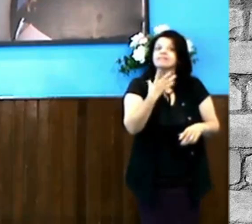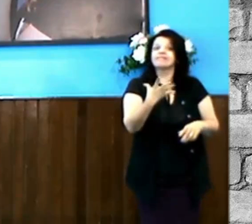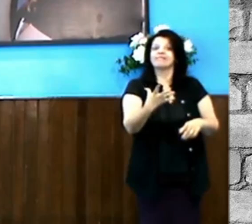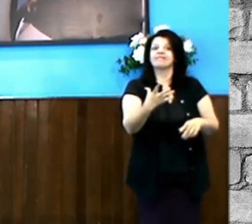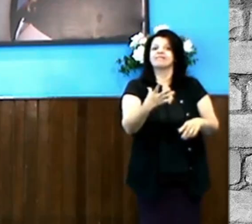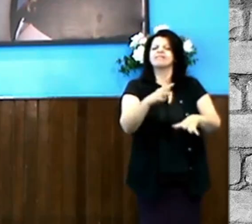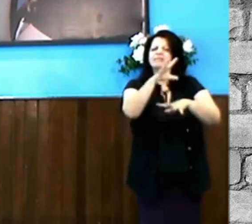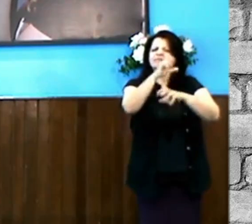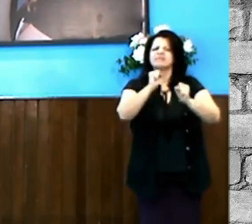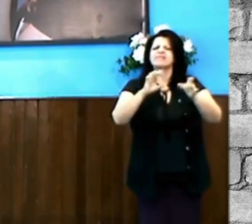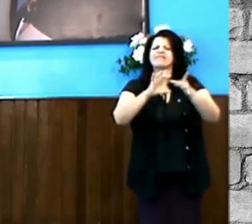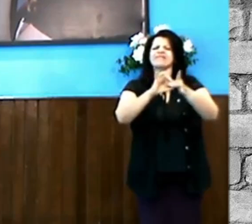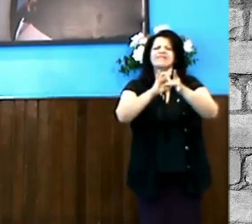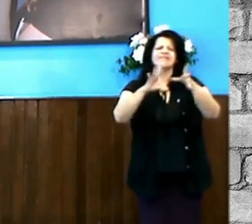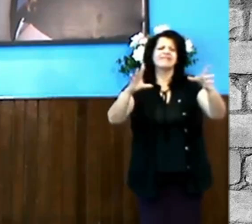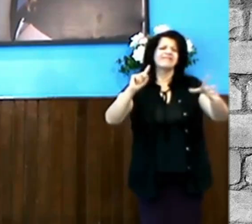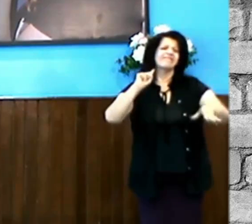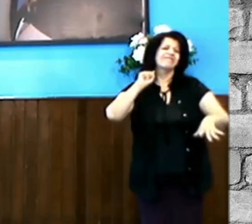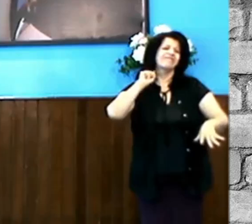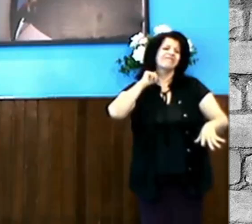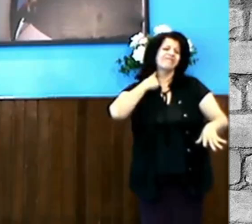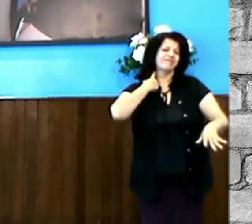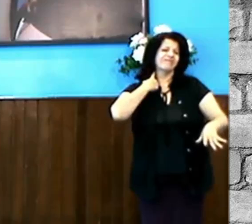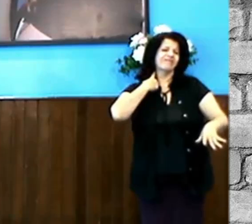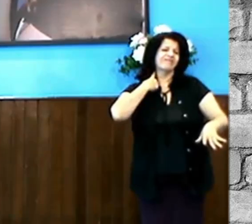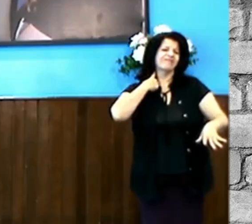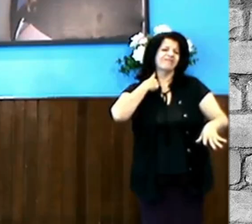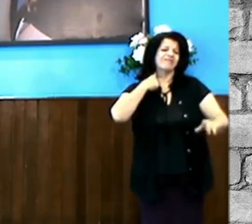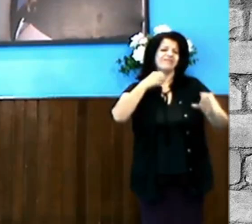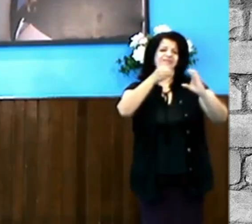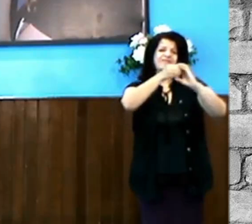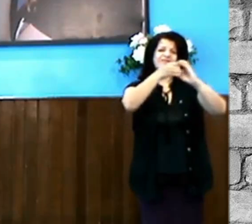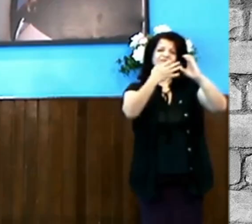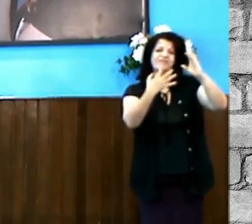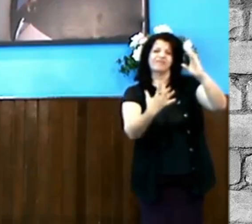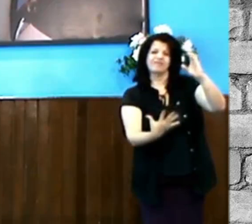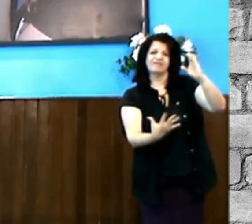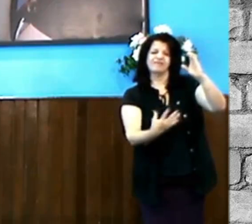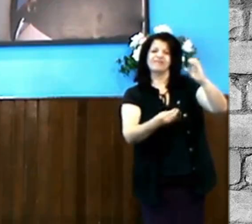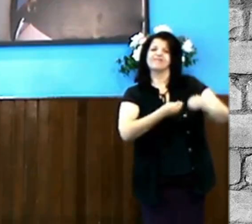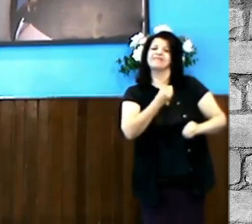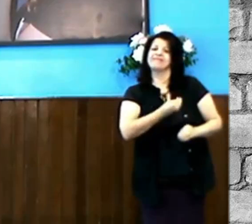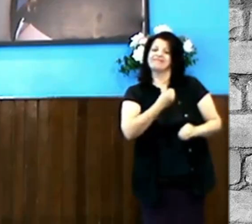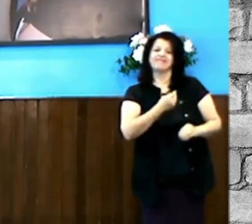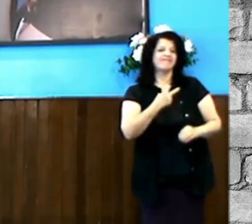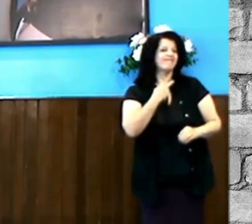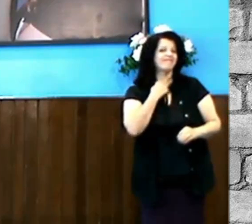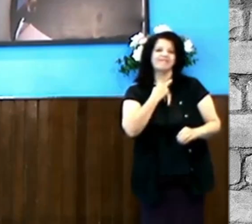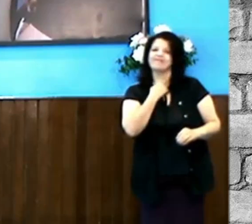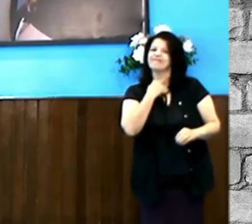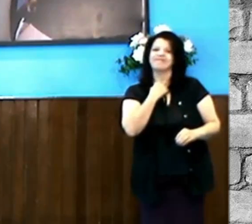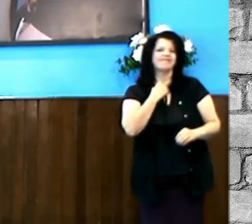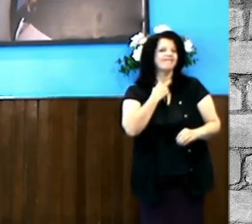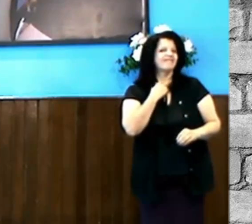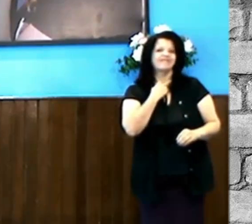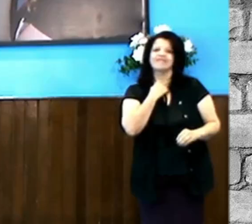deixar sequelas que muitas vezes são irreversíveis. Por que eu estou falando tudo isso? Porque o